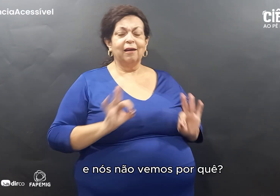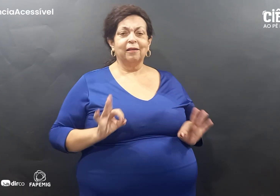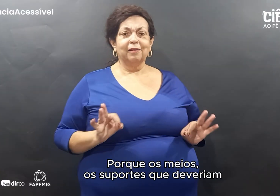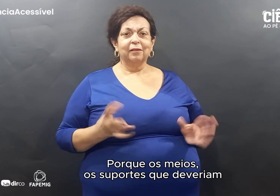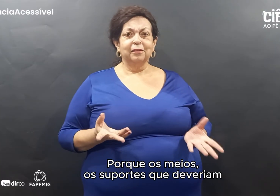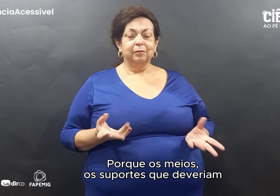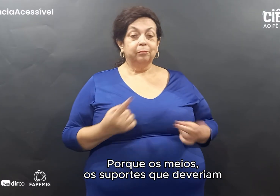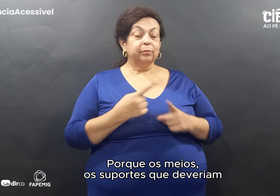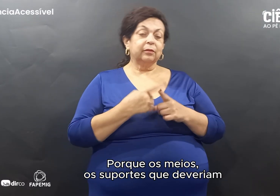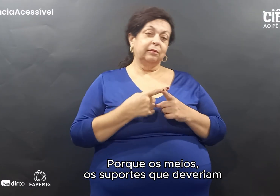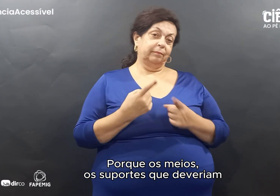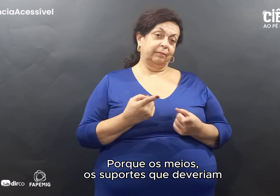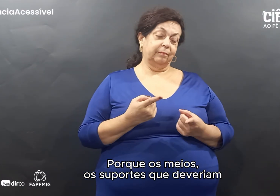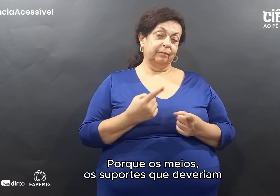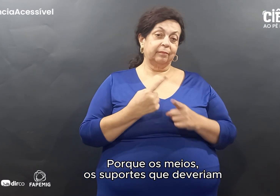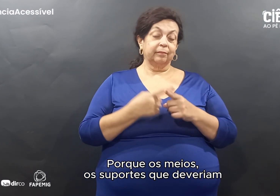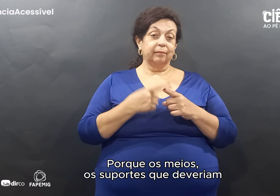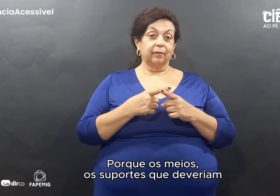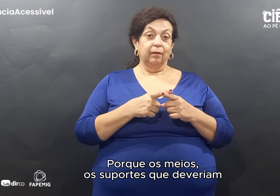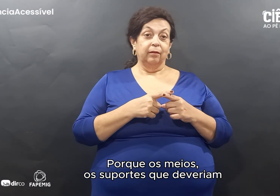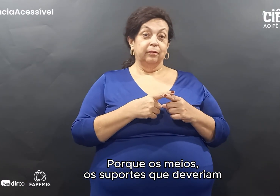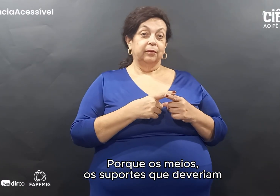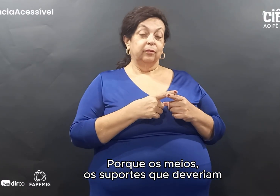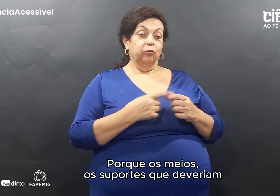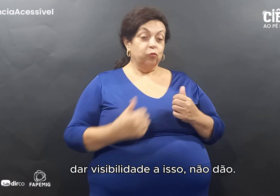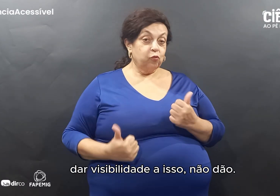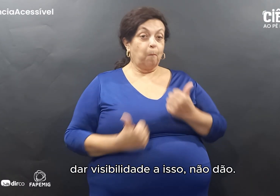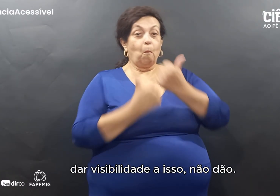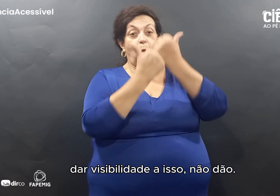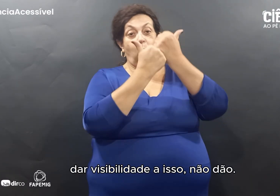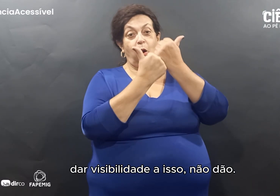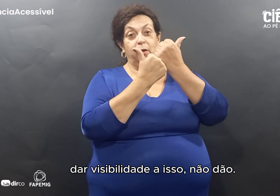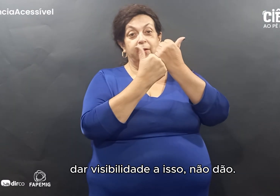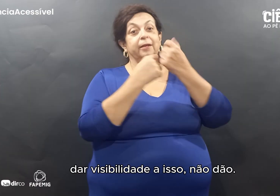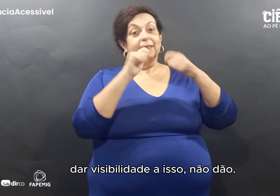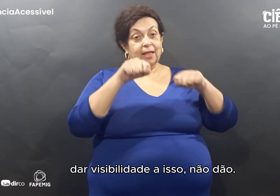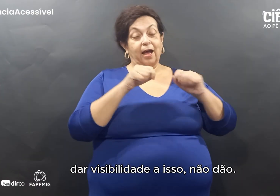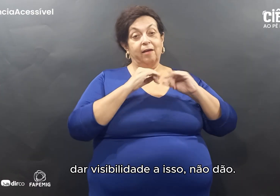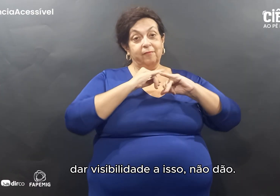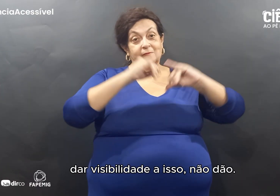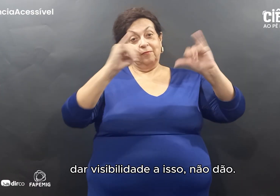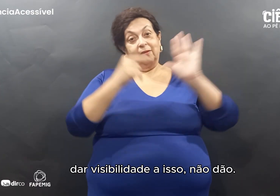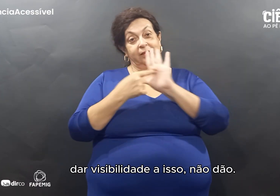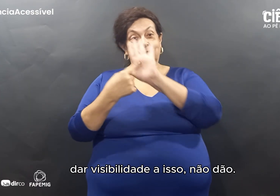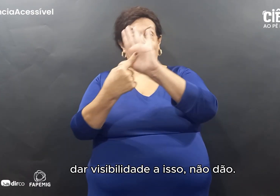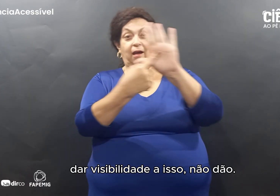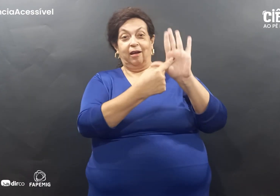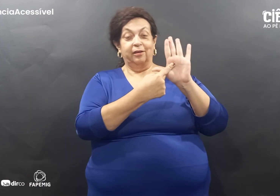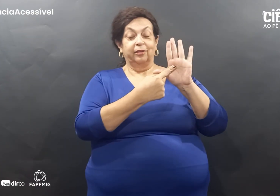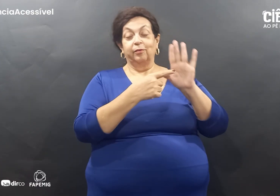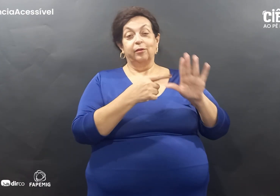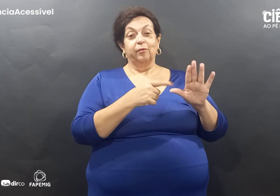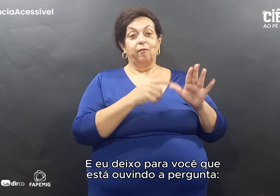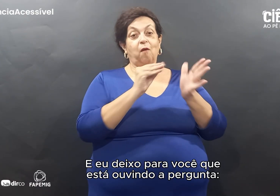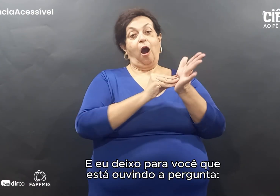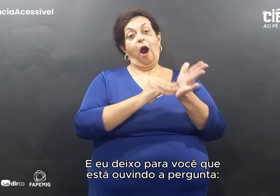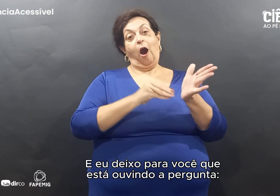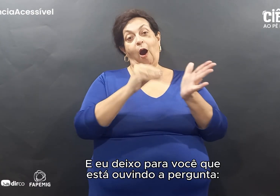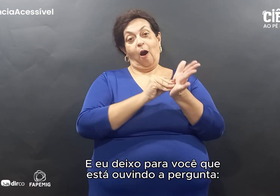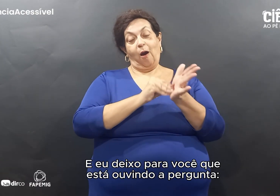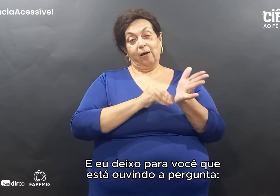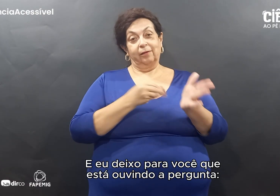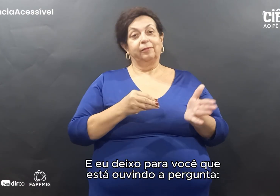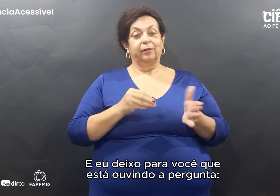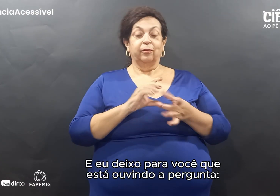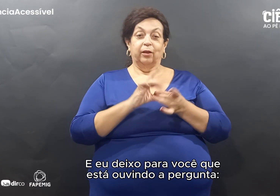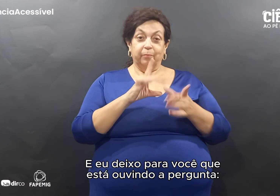Por quê? Porque os meios, os suportes que deveriam dar visibilidade a isso, não dão. E eu